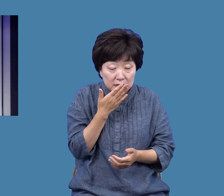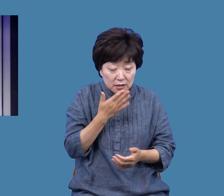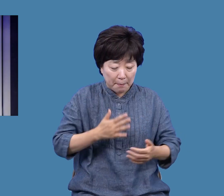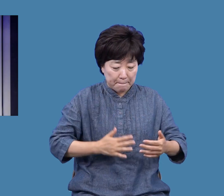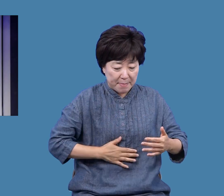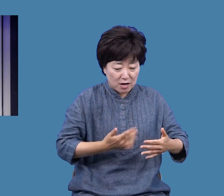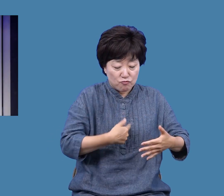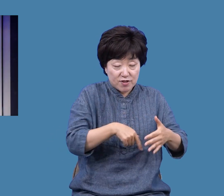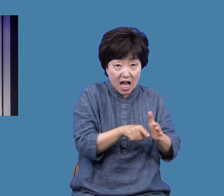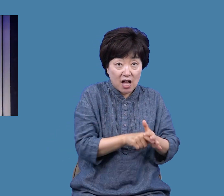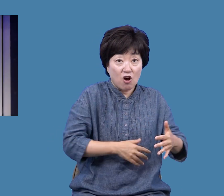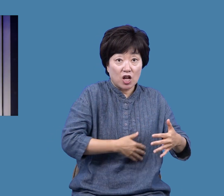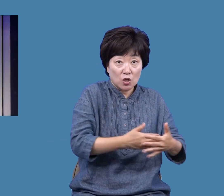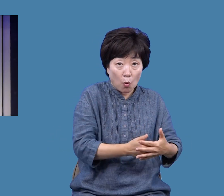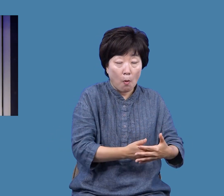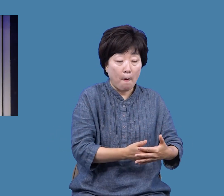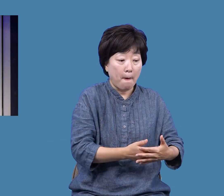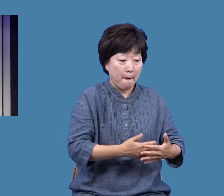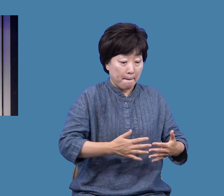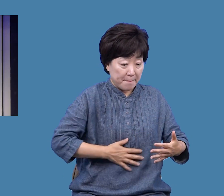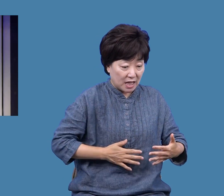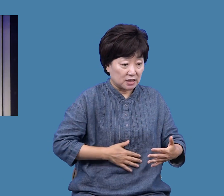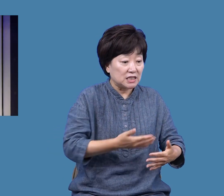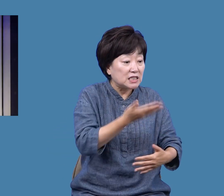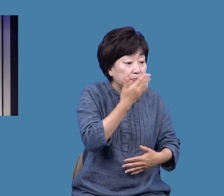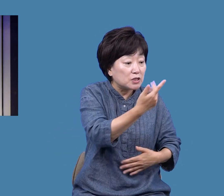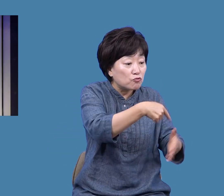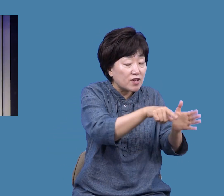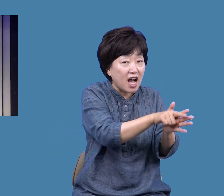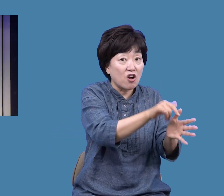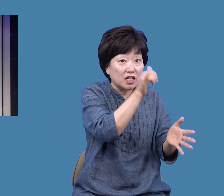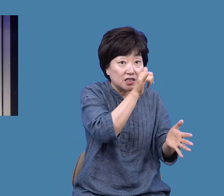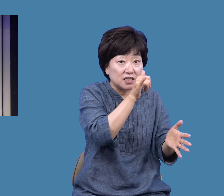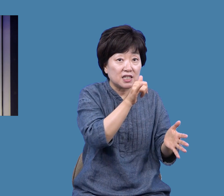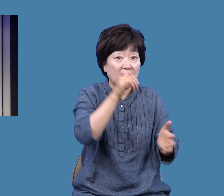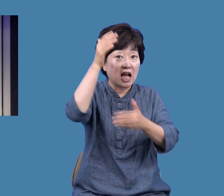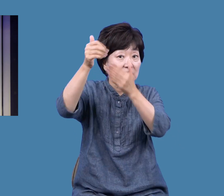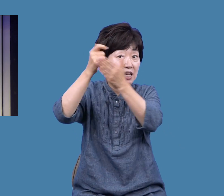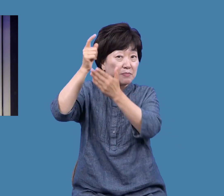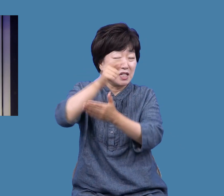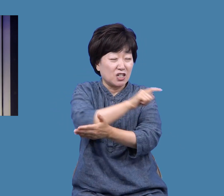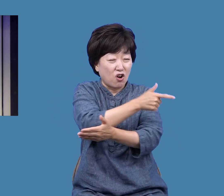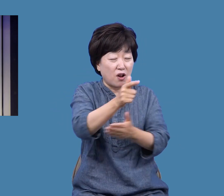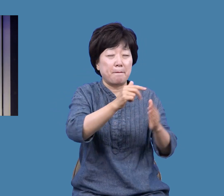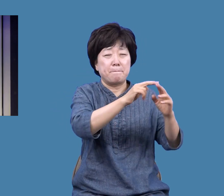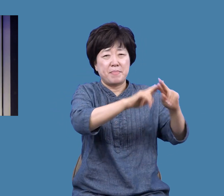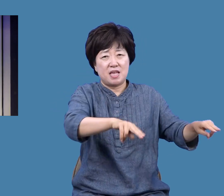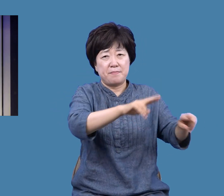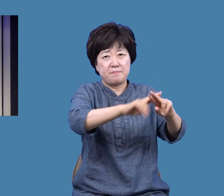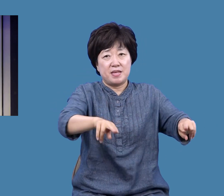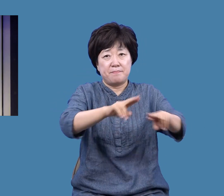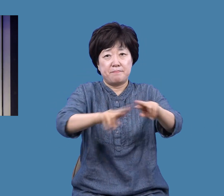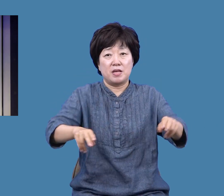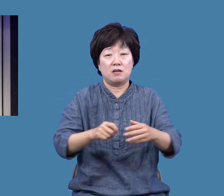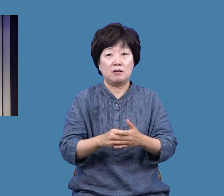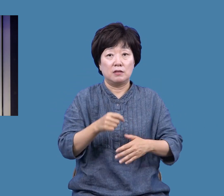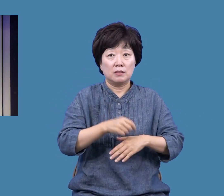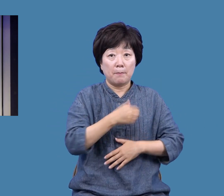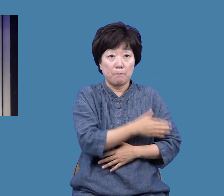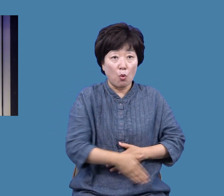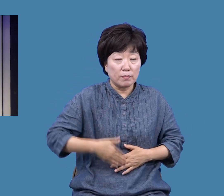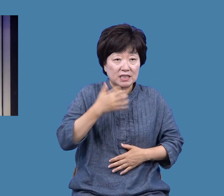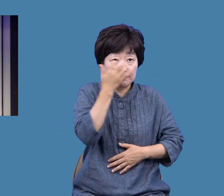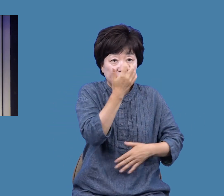위하여 있고 배는 음식을 위하여 있으나 하나님은 이것저것을 다 패하시리라. 몸은 음란을 위하여 있지 않고 오직 주를